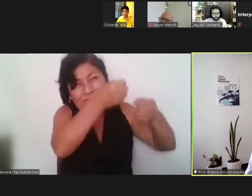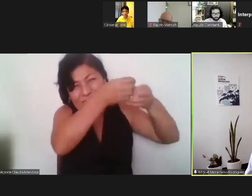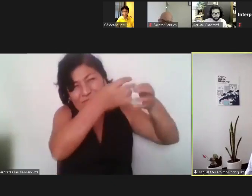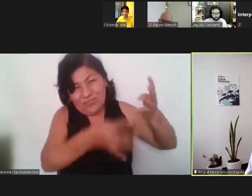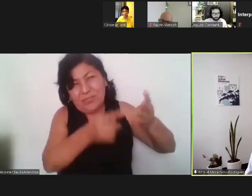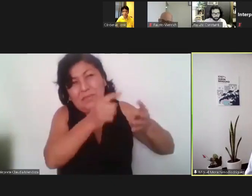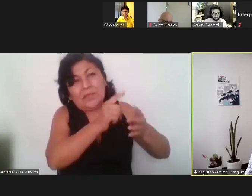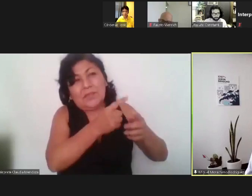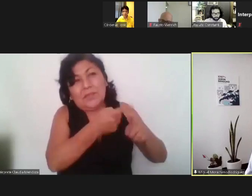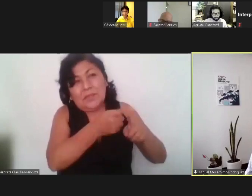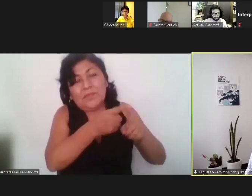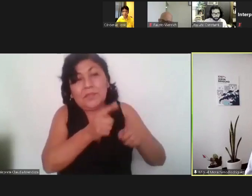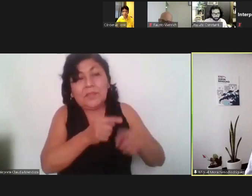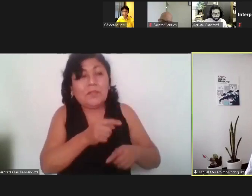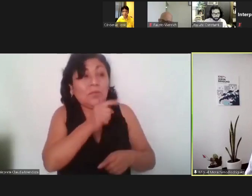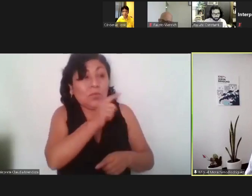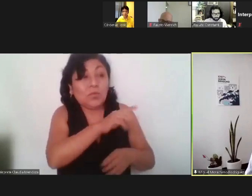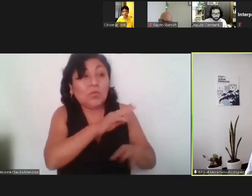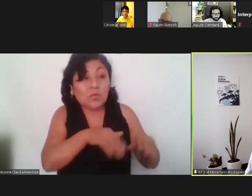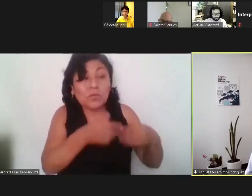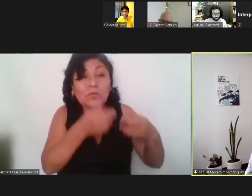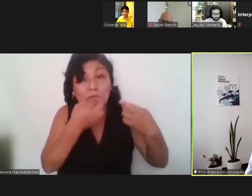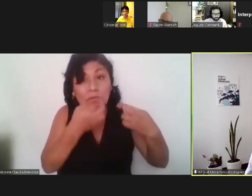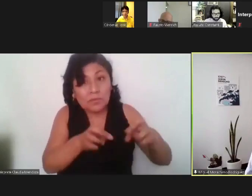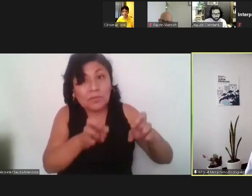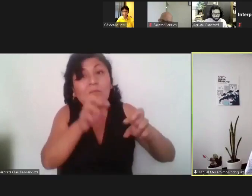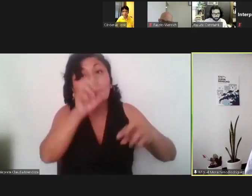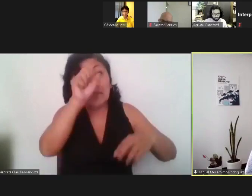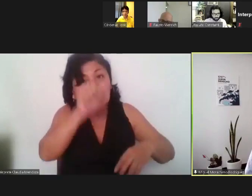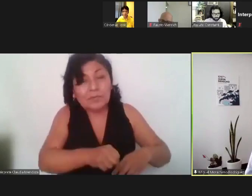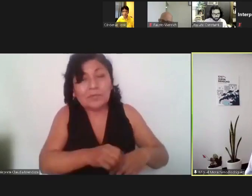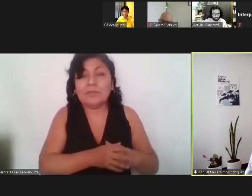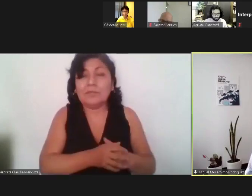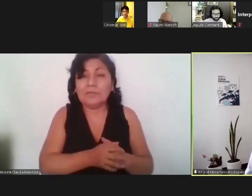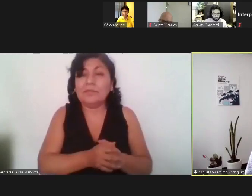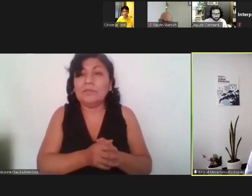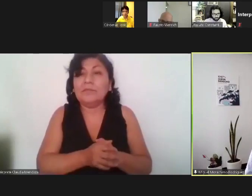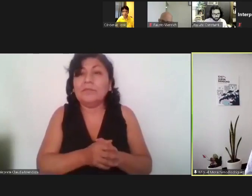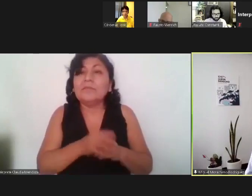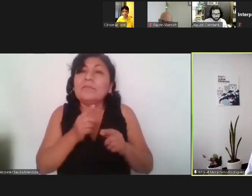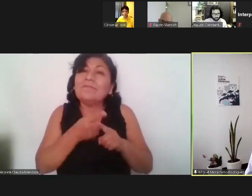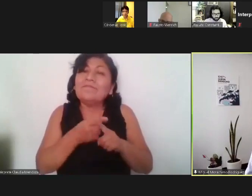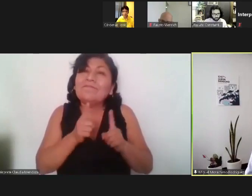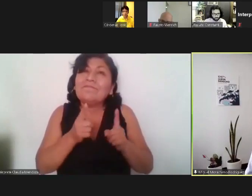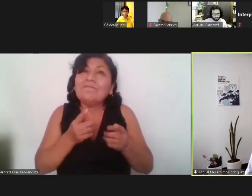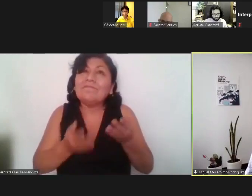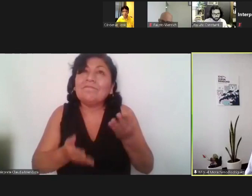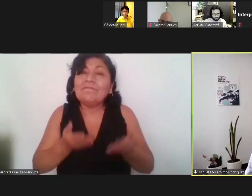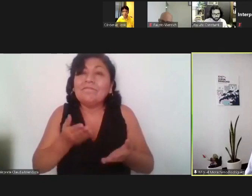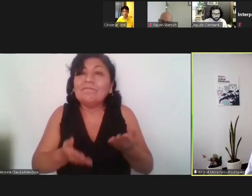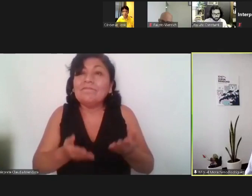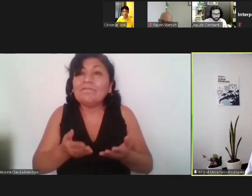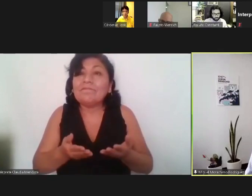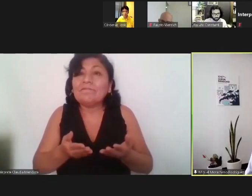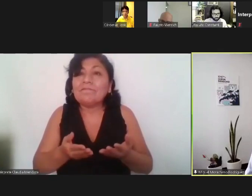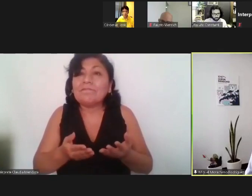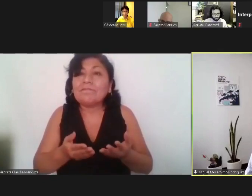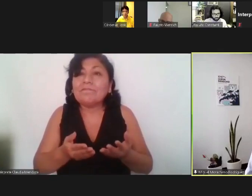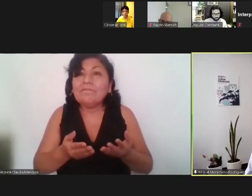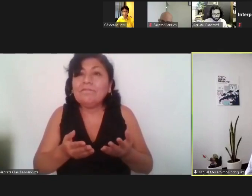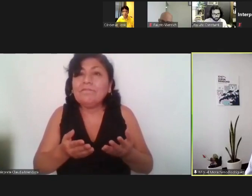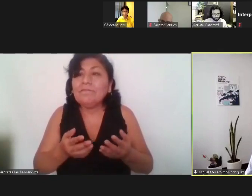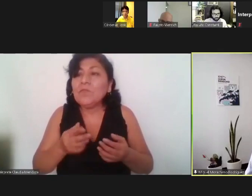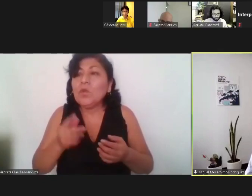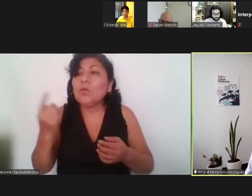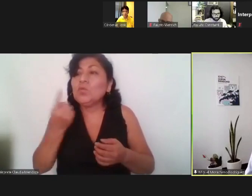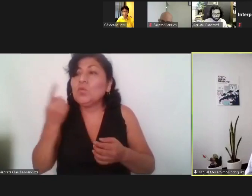tú otorgas a través de la licencia que podrían entrar en conflicto con un sistema de acceso exclusivo a obras, ¿no? Es muy